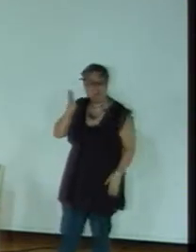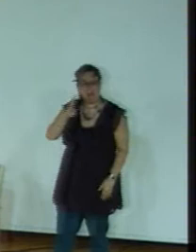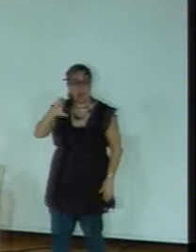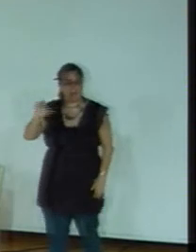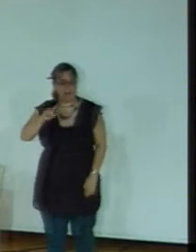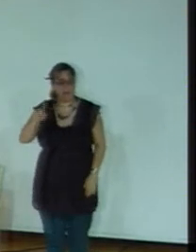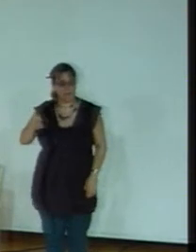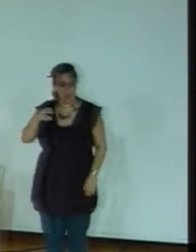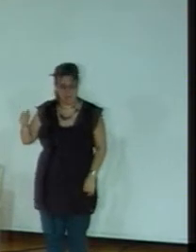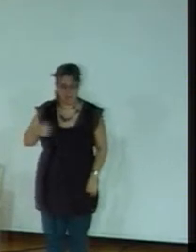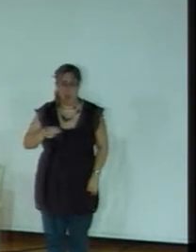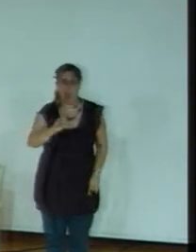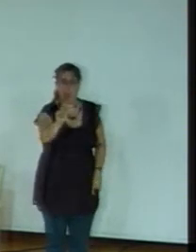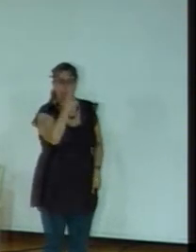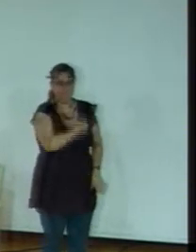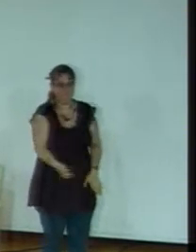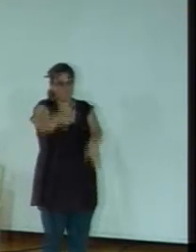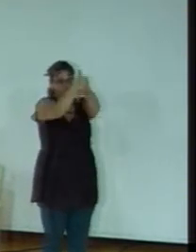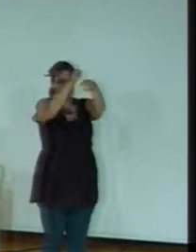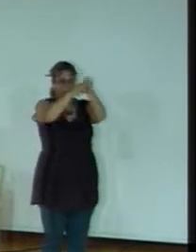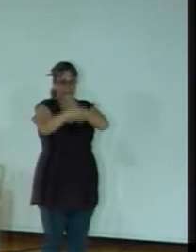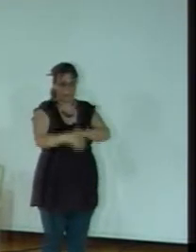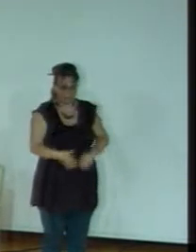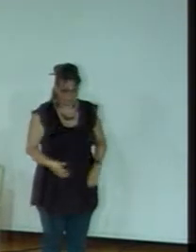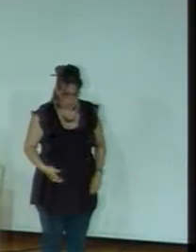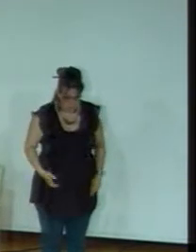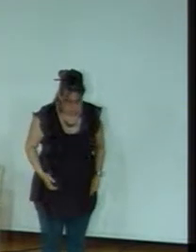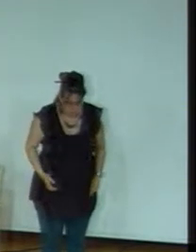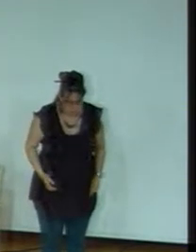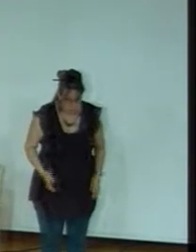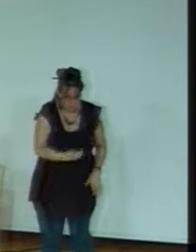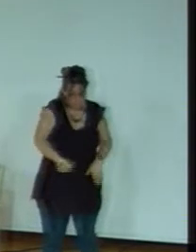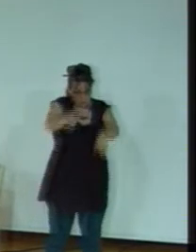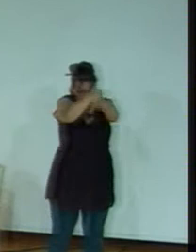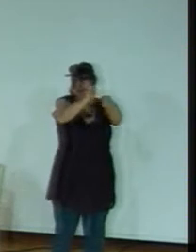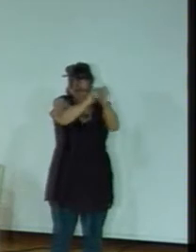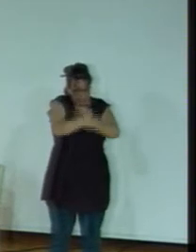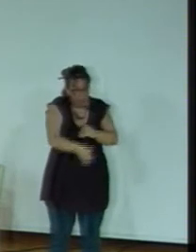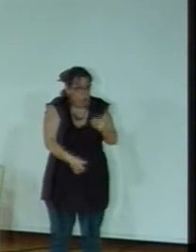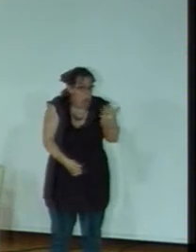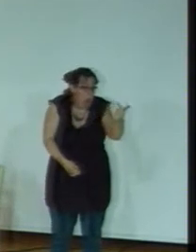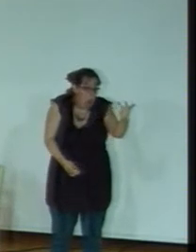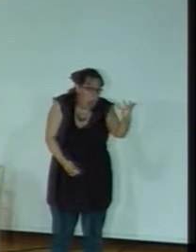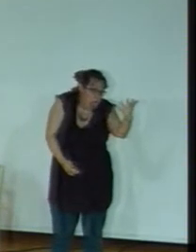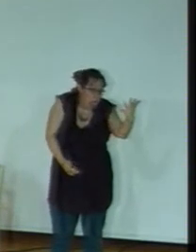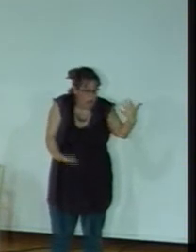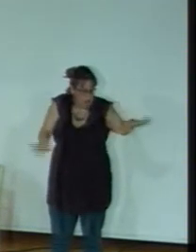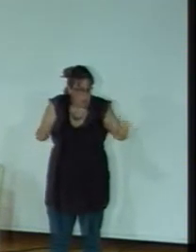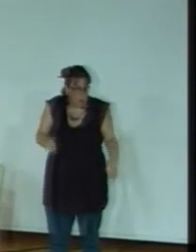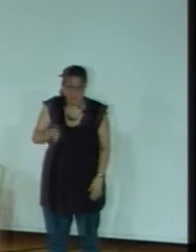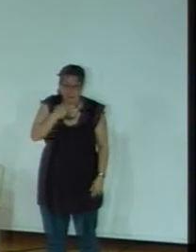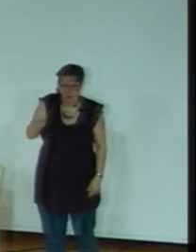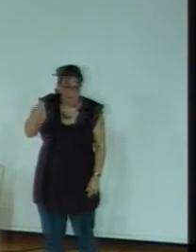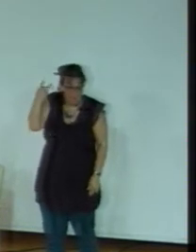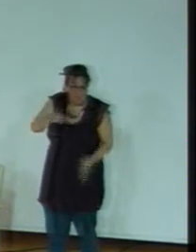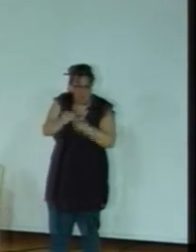c'était fort. Mais en plus, c'est le côté « les dirigeants d'Internet ». Parce qu'effectivement, lui, il vit dans un monde où il y a effectivement un petit